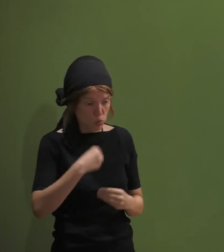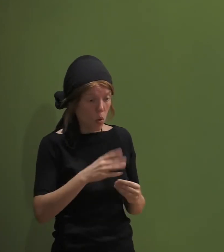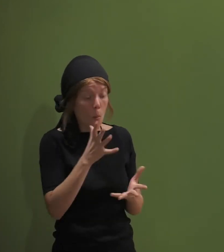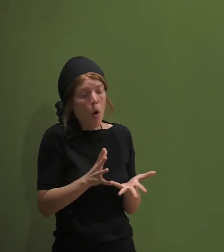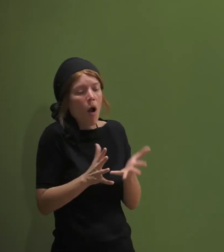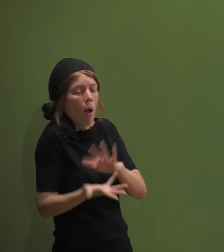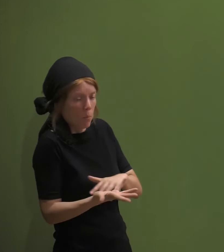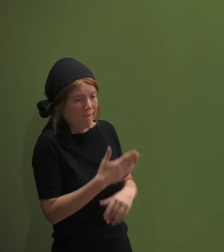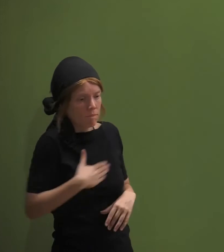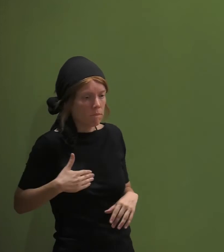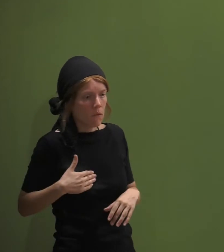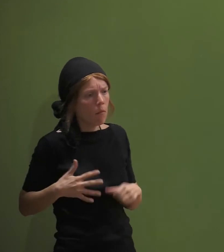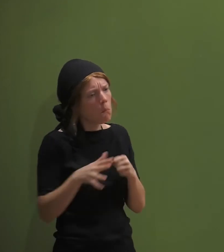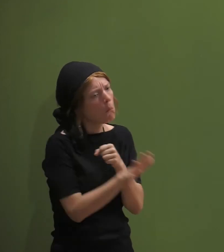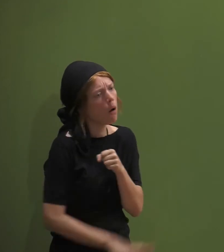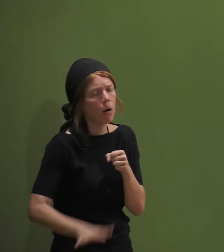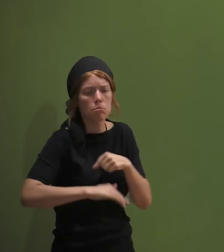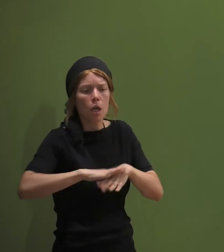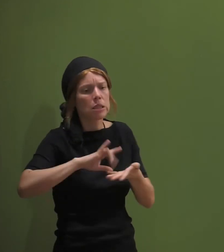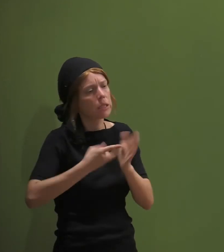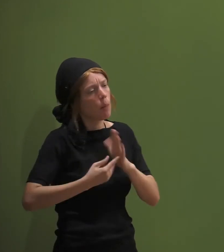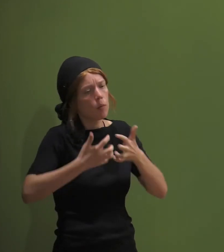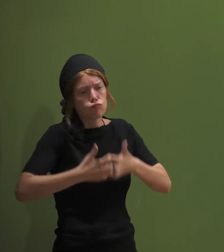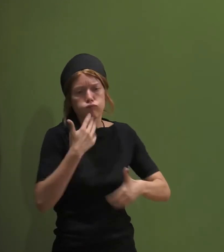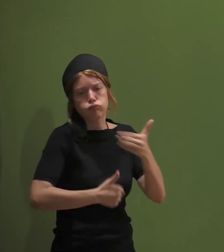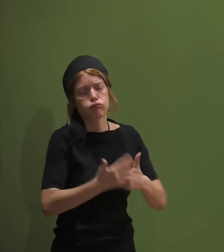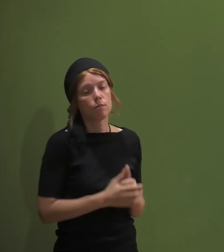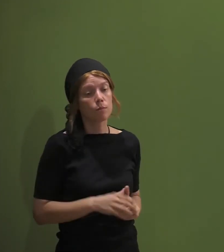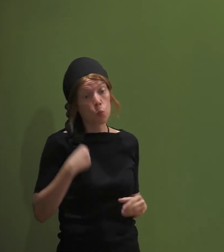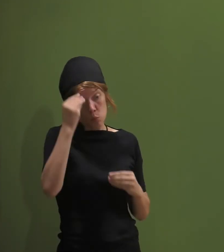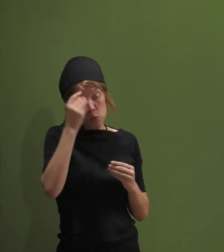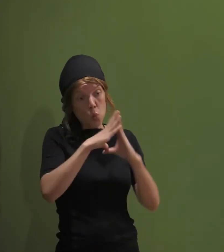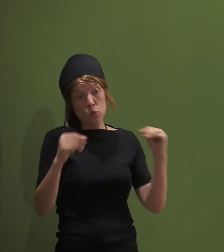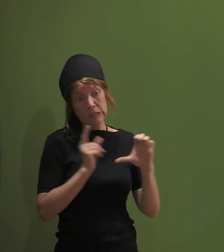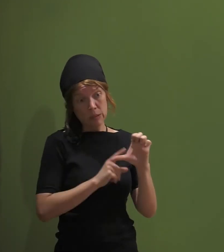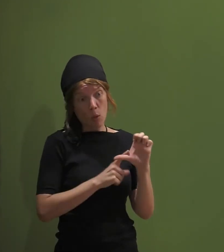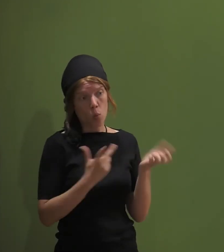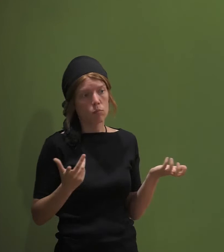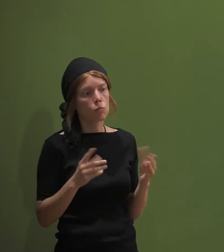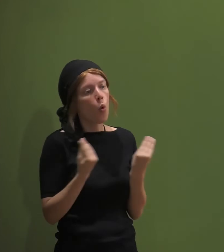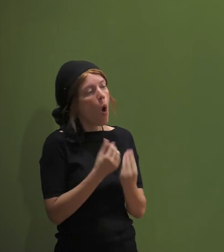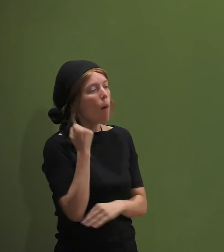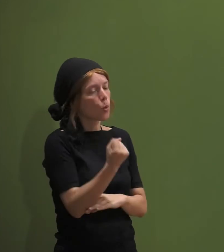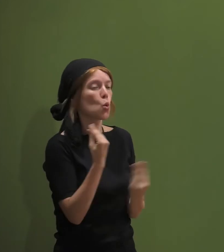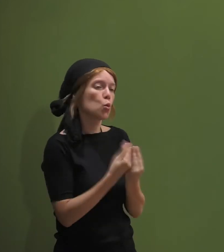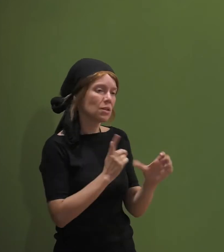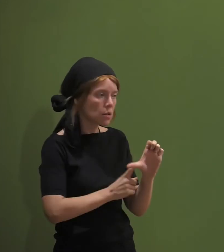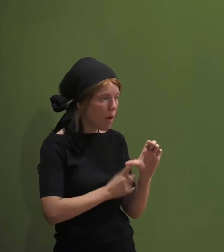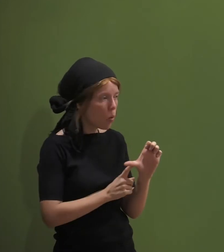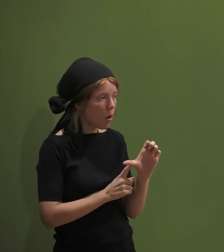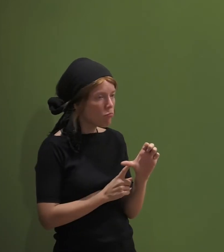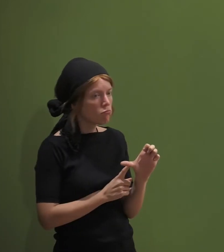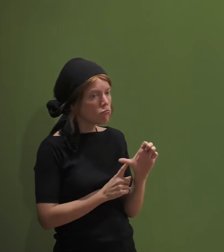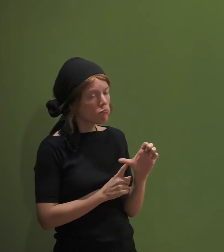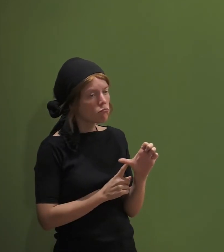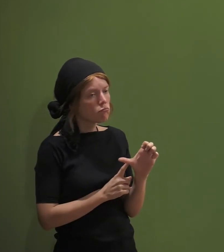cambios promuevan son fundamentales para que el sistema funcione. Considero que la Universidad de Extremadura, con el apoyo de la Junta de Extremadura, puede